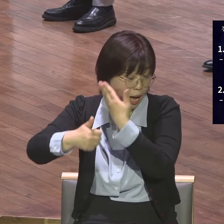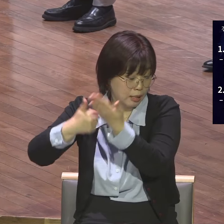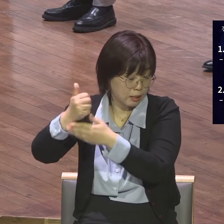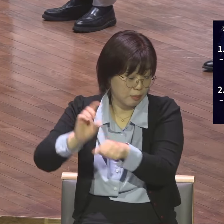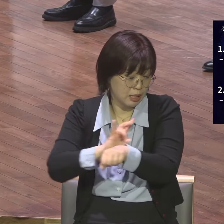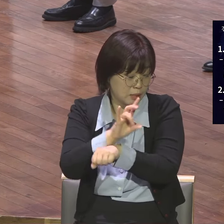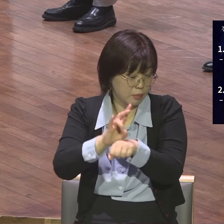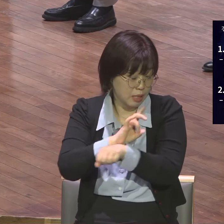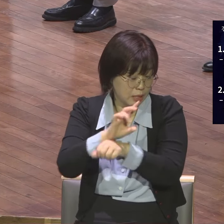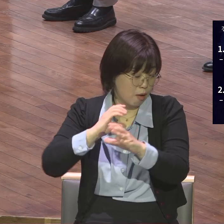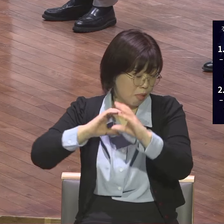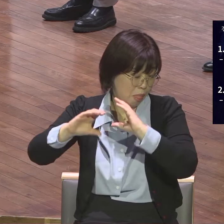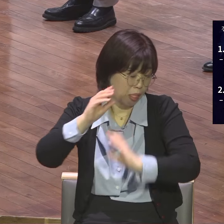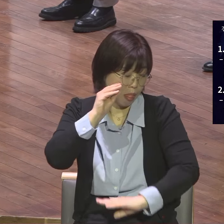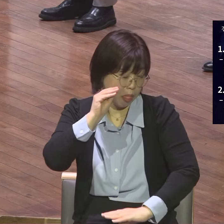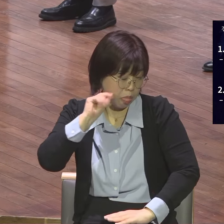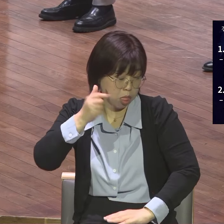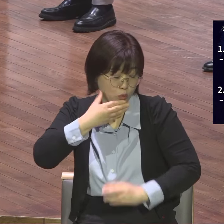알고 날마다